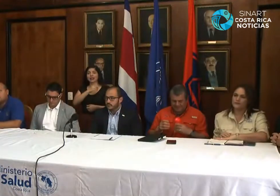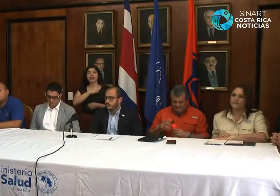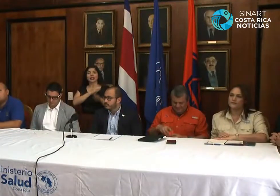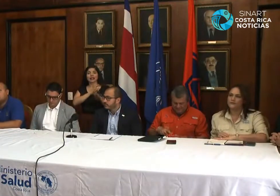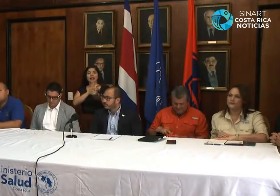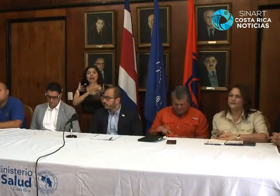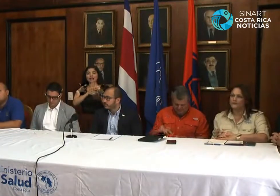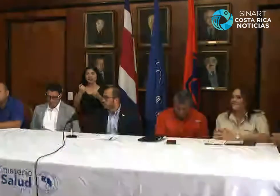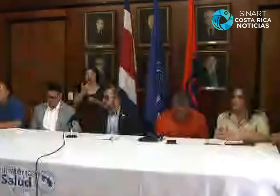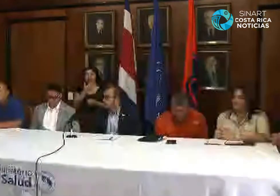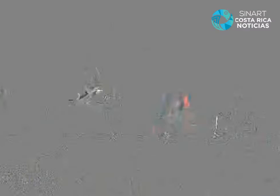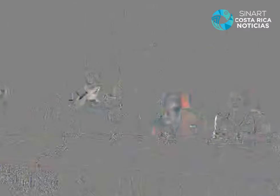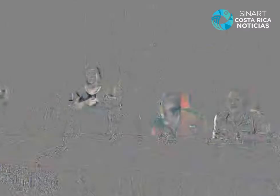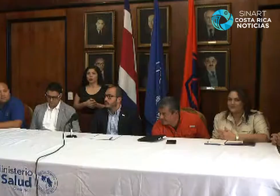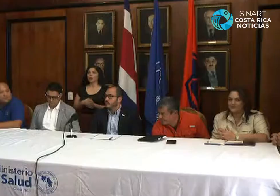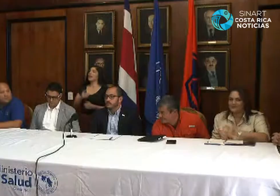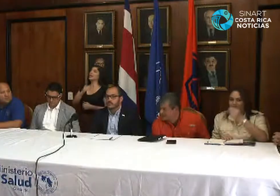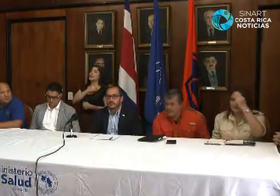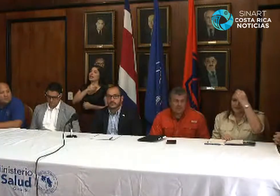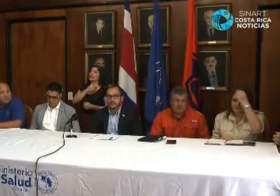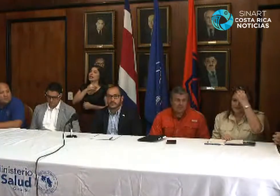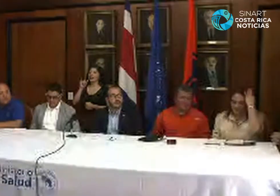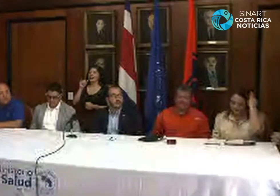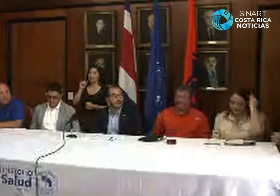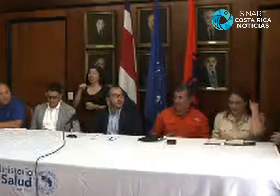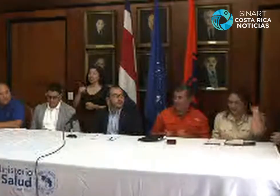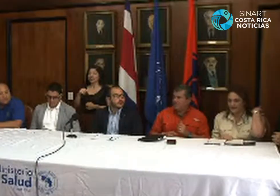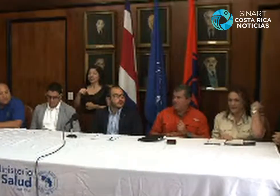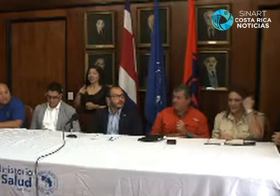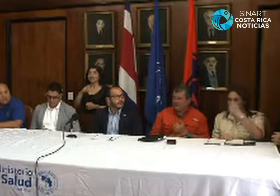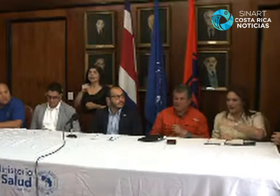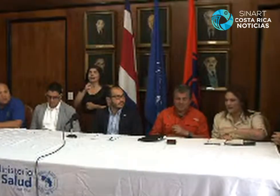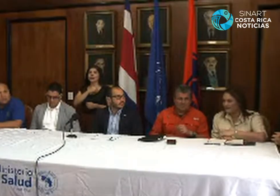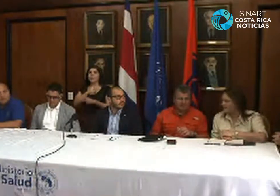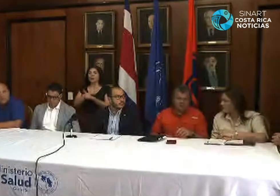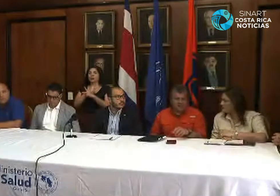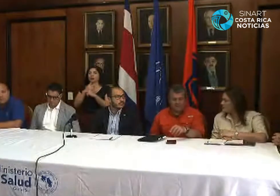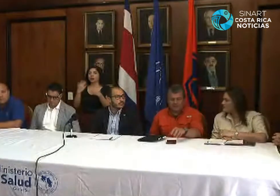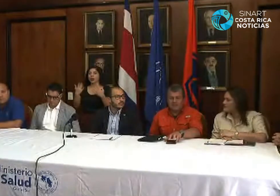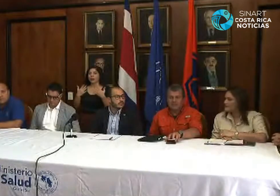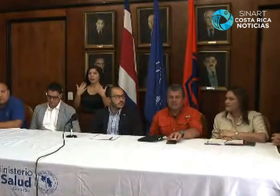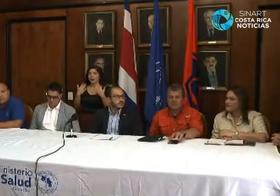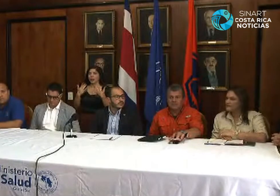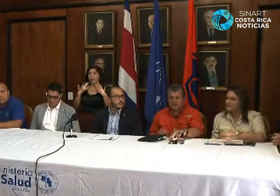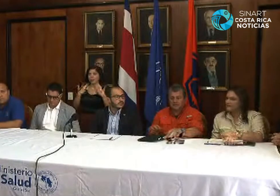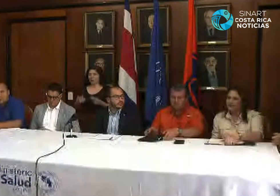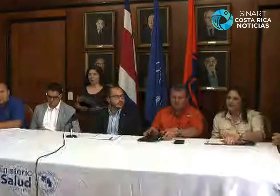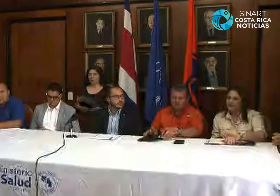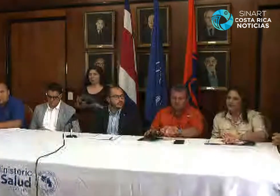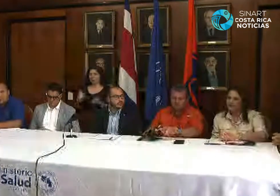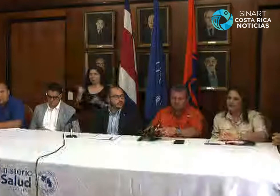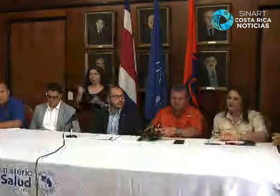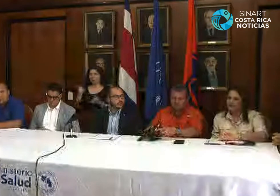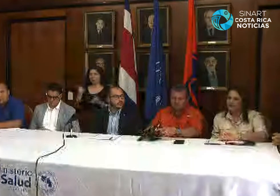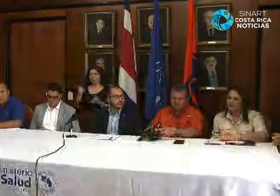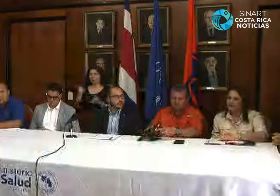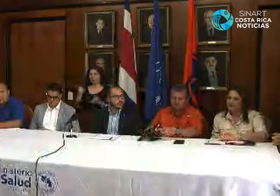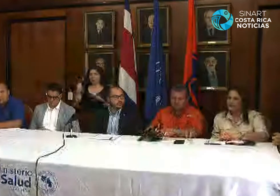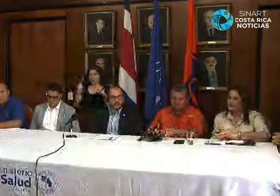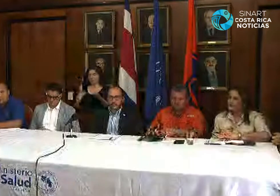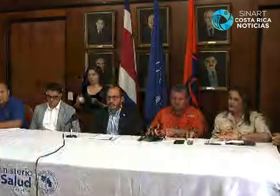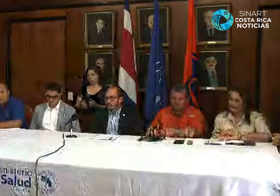minutos estará dando inicio a esta conferencia de prensa que se ha realizado a lo largo de esta semana